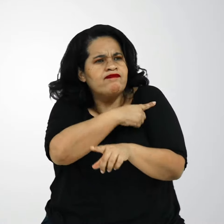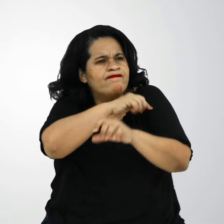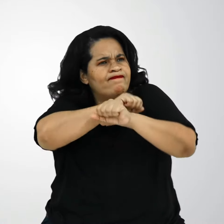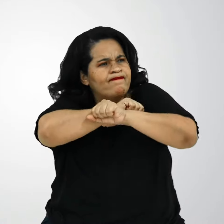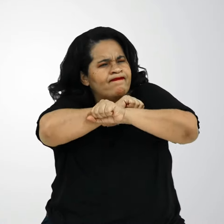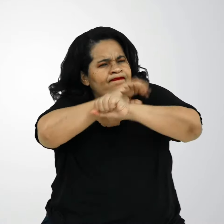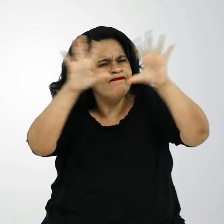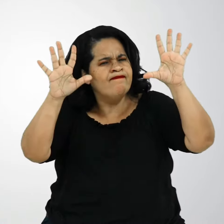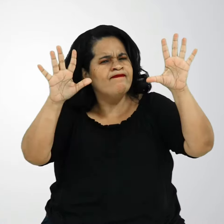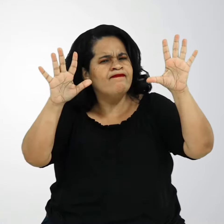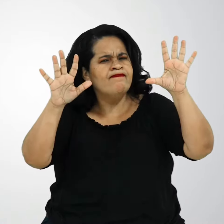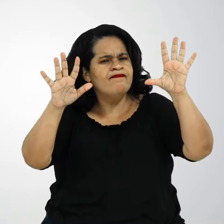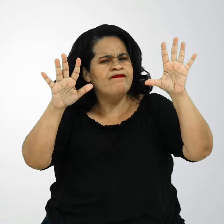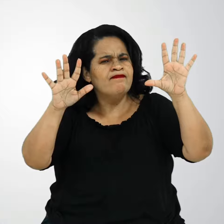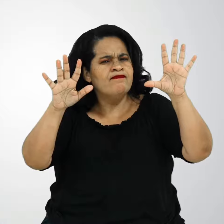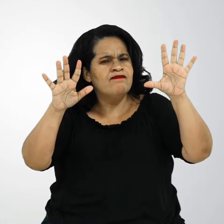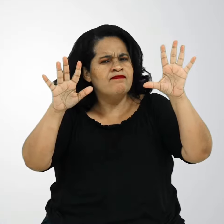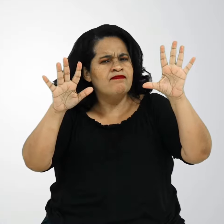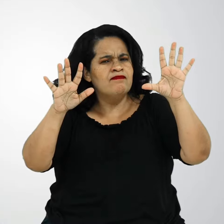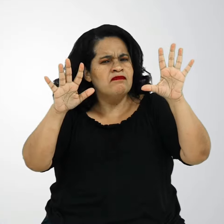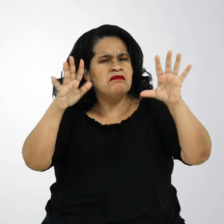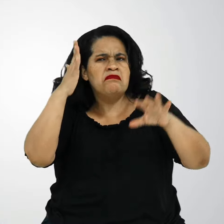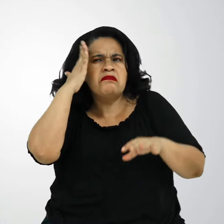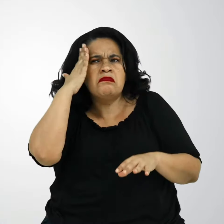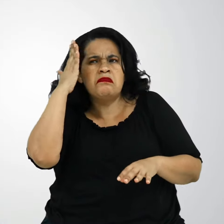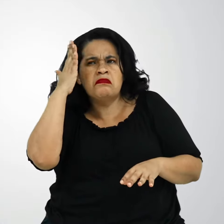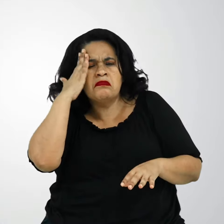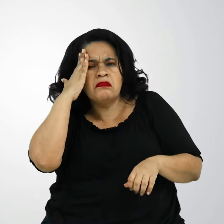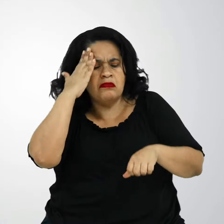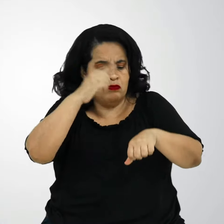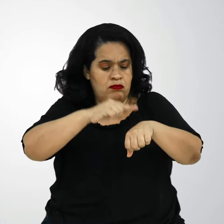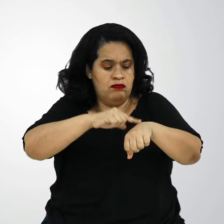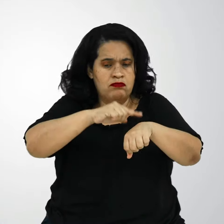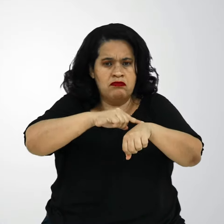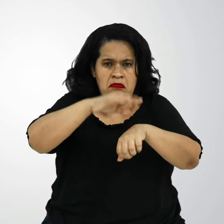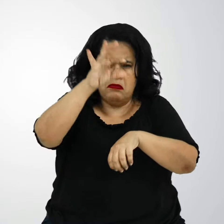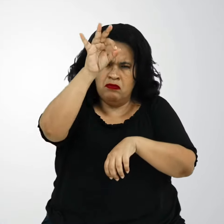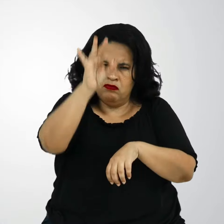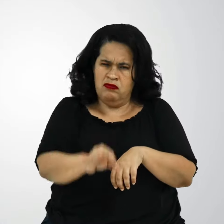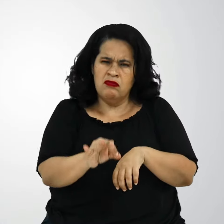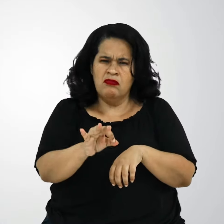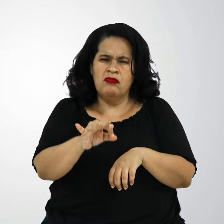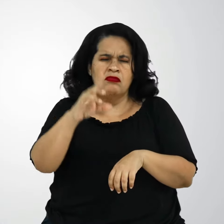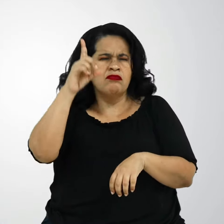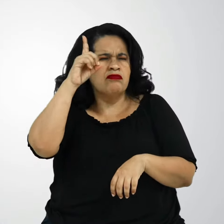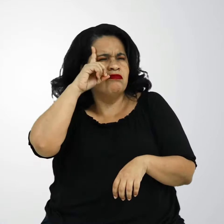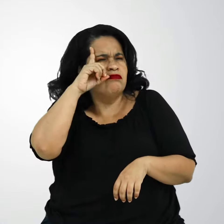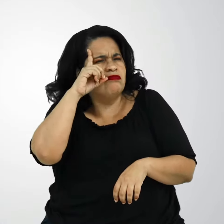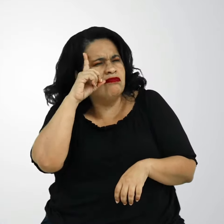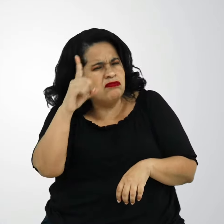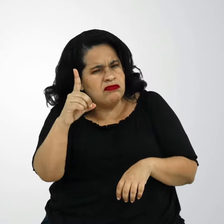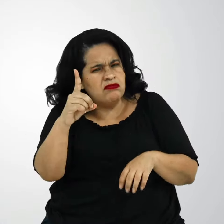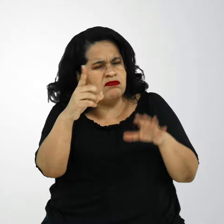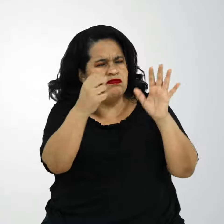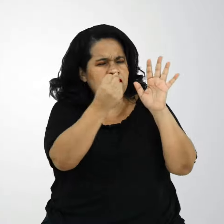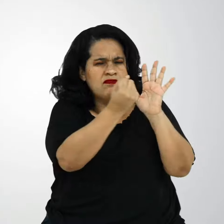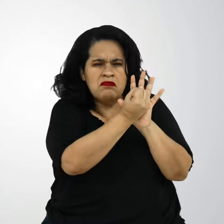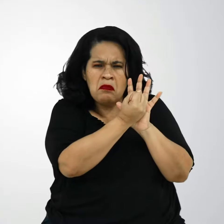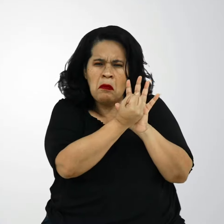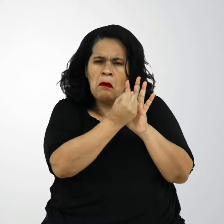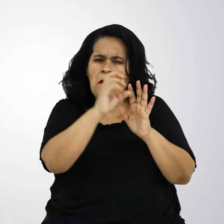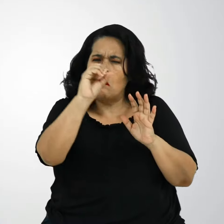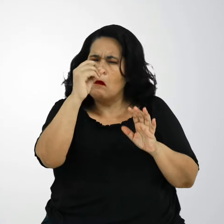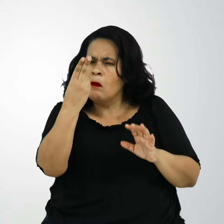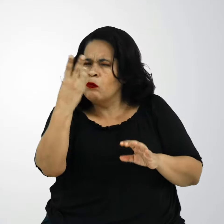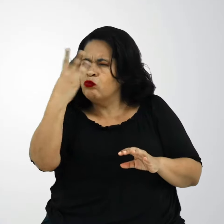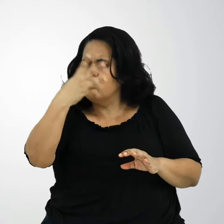que não é um tempo exato, dias que você marca, não são 3 anos